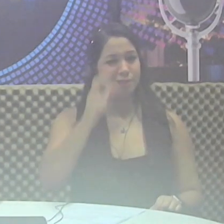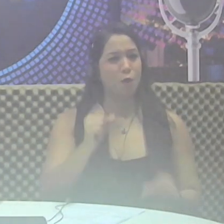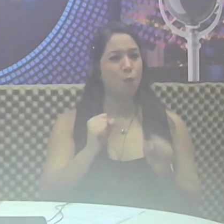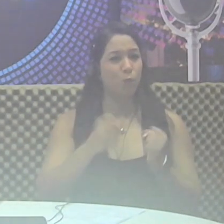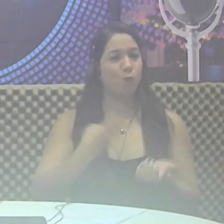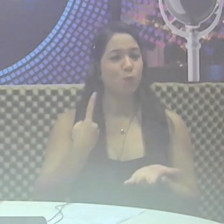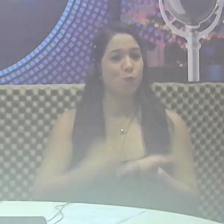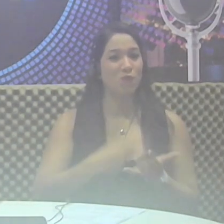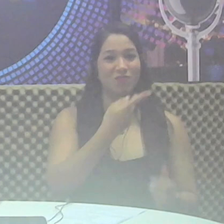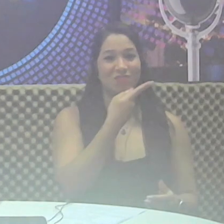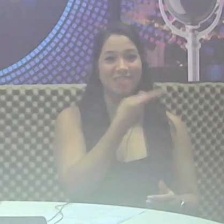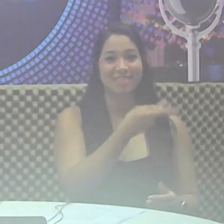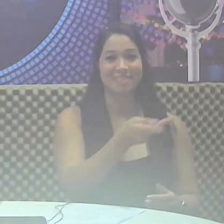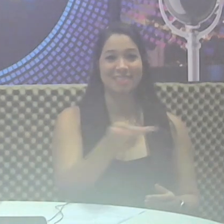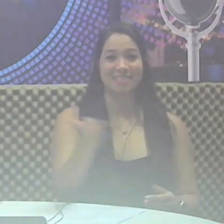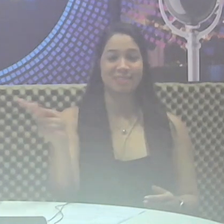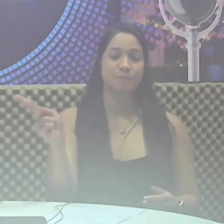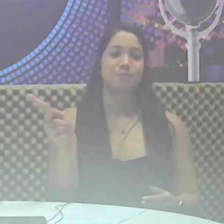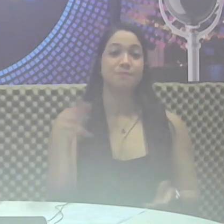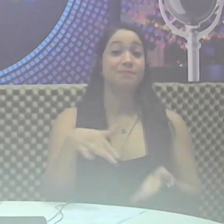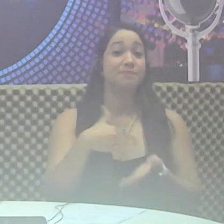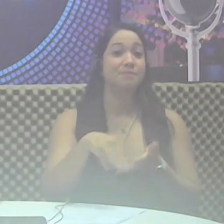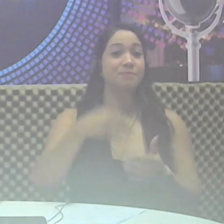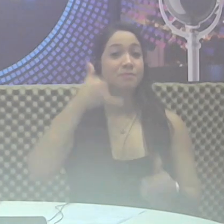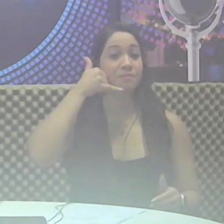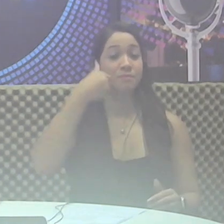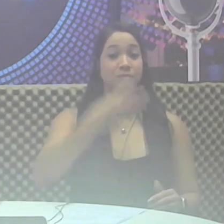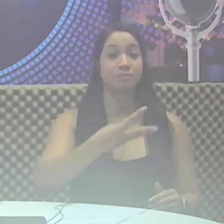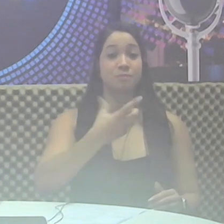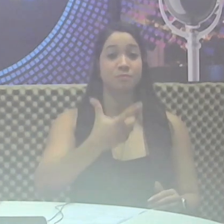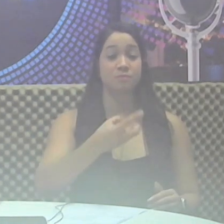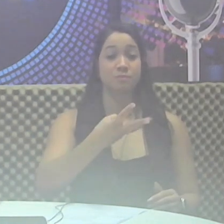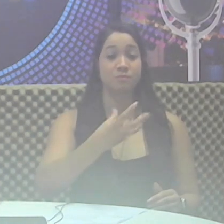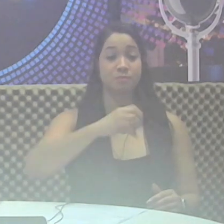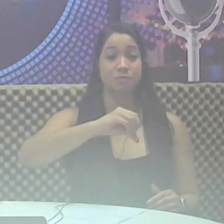podem agendar visitas junto à pasta pelo